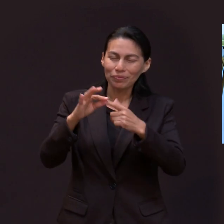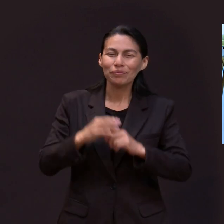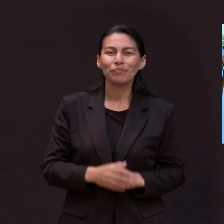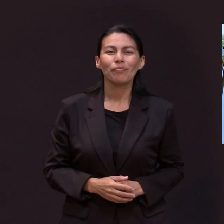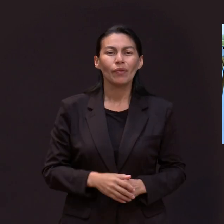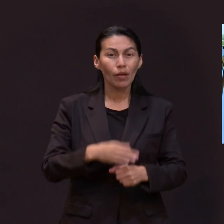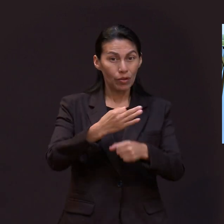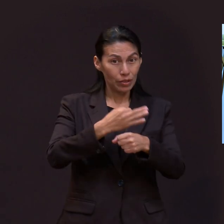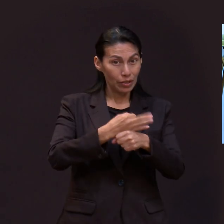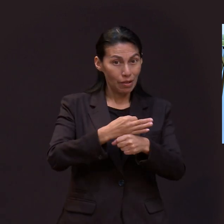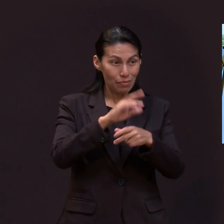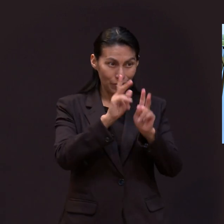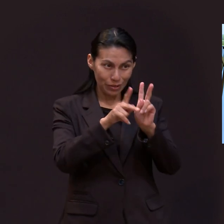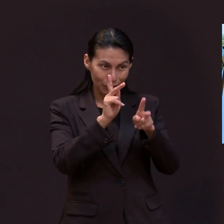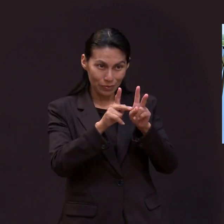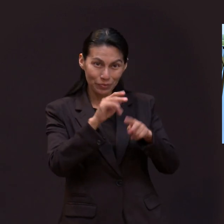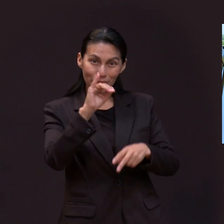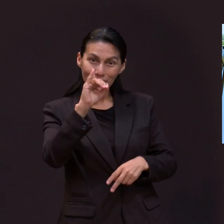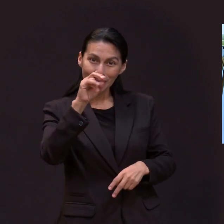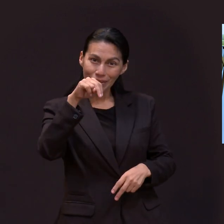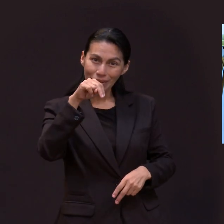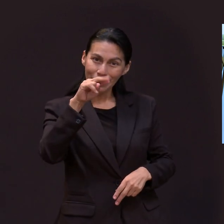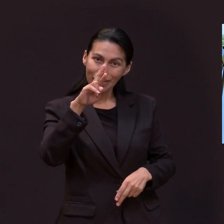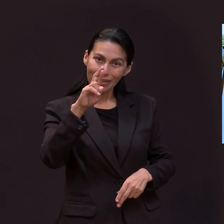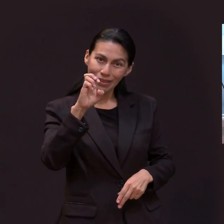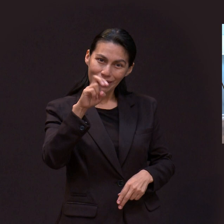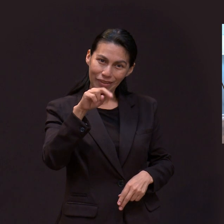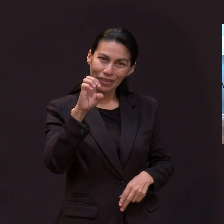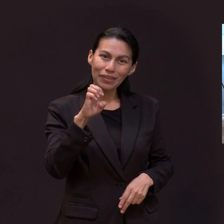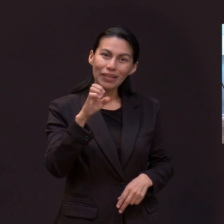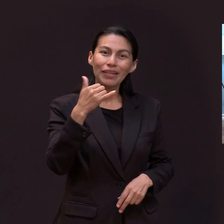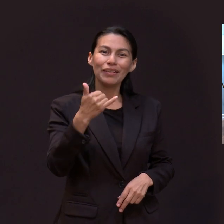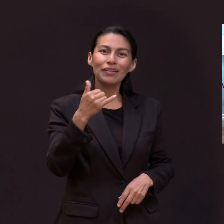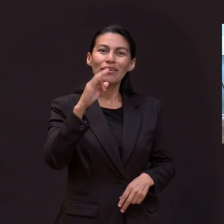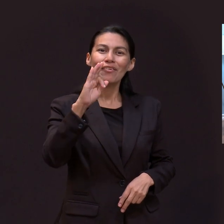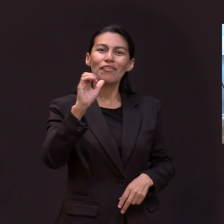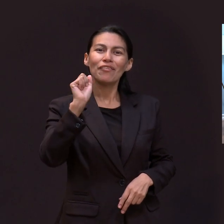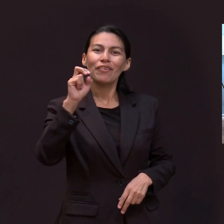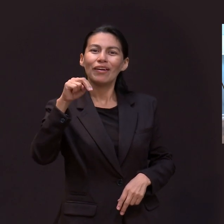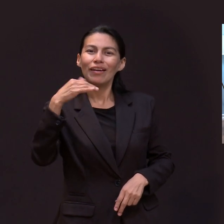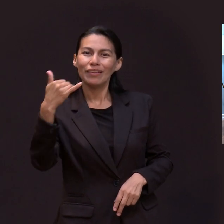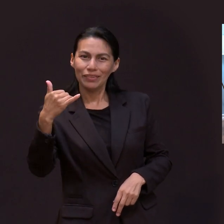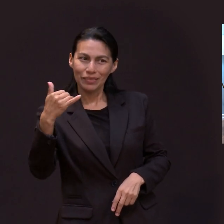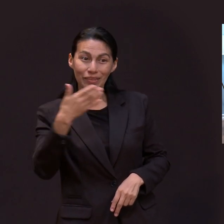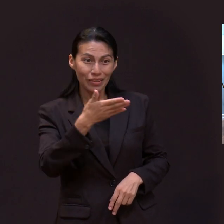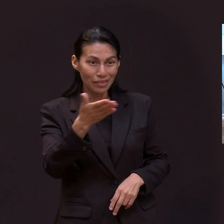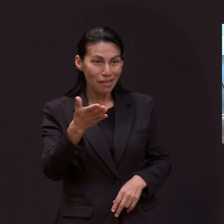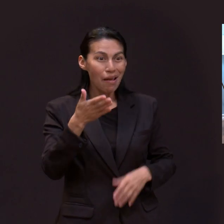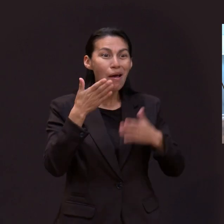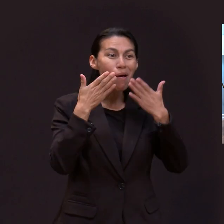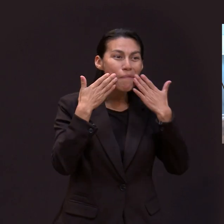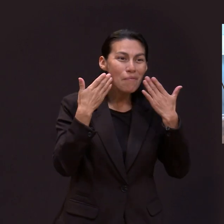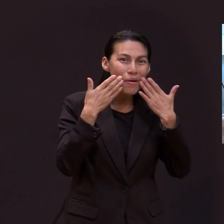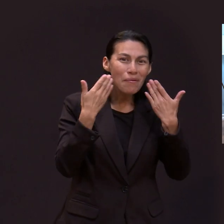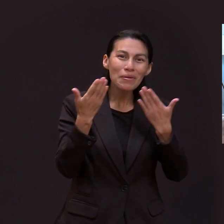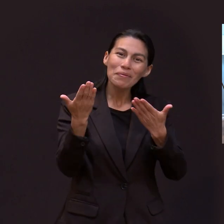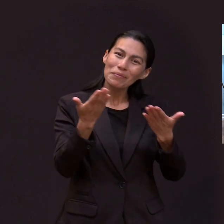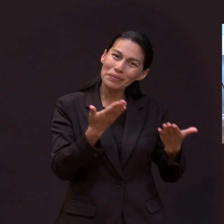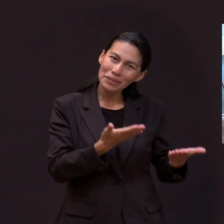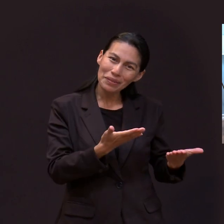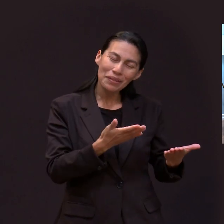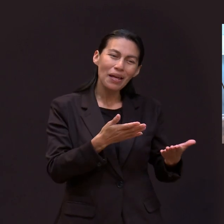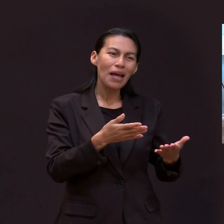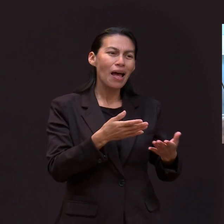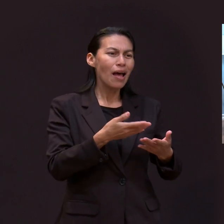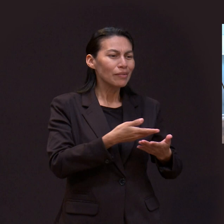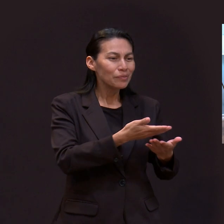noche hablaremos con irene y fans quienes amablemente han venido